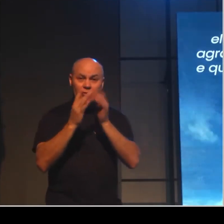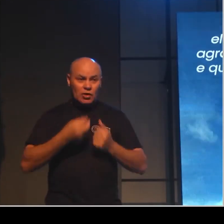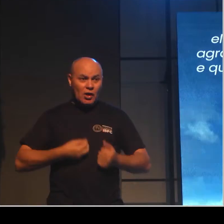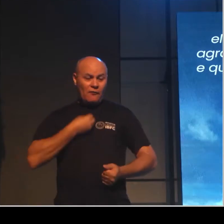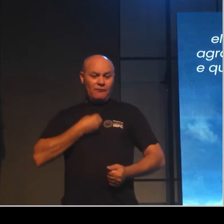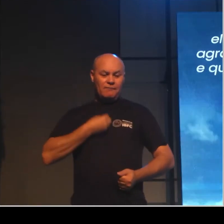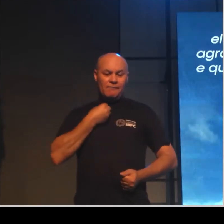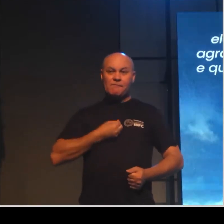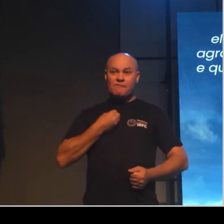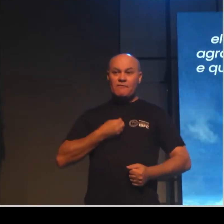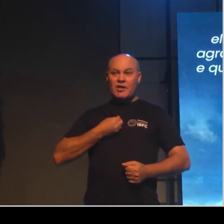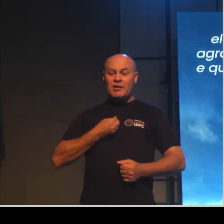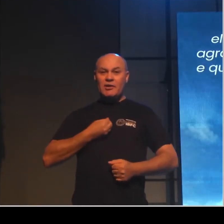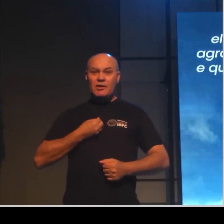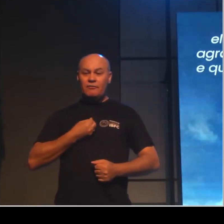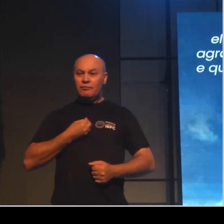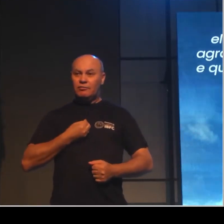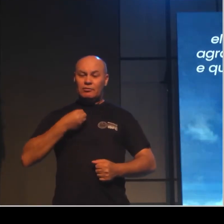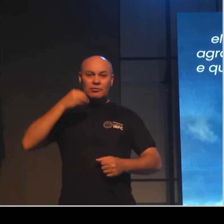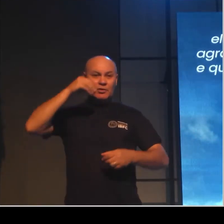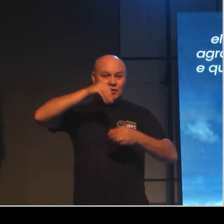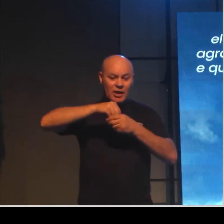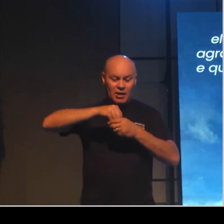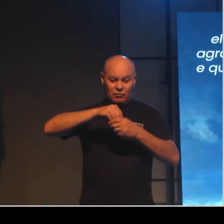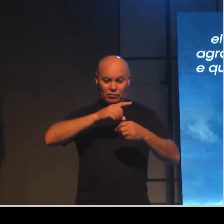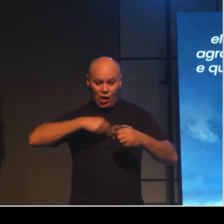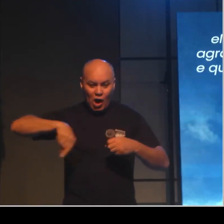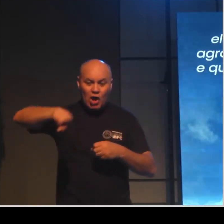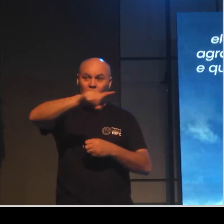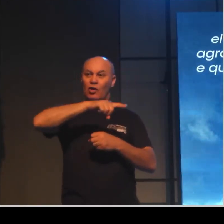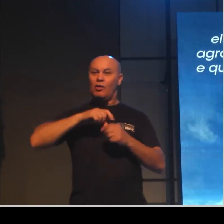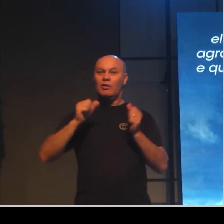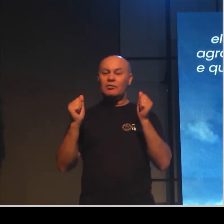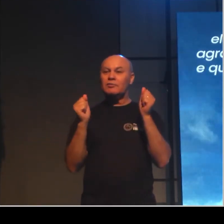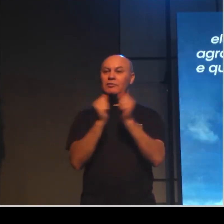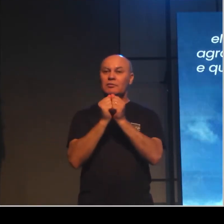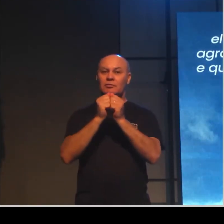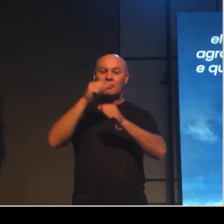vem ao encontro daqueles que se voltam para Ele. Por isso,